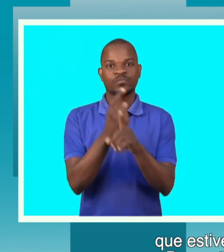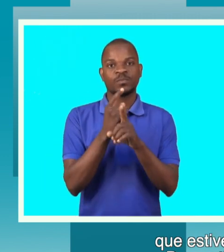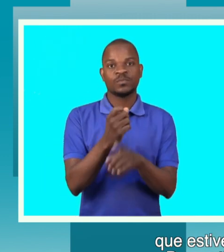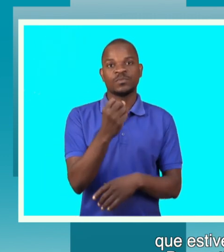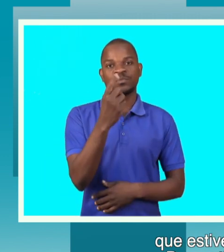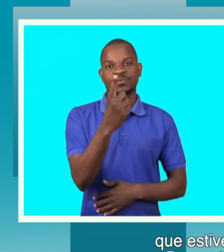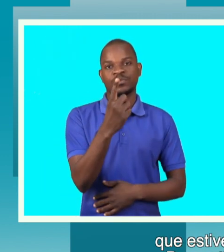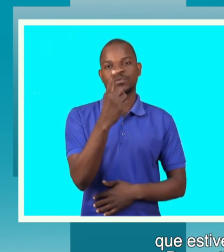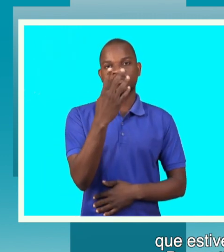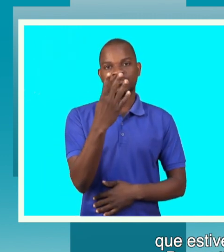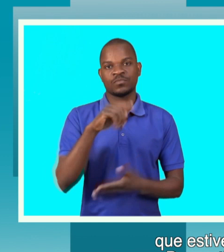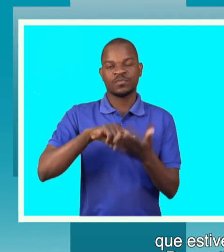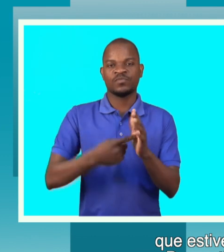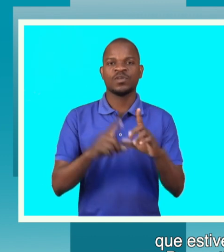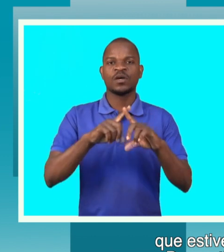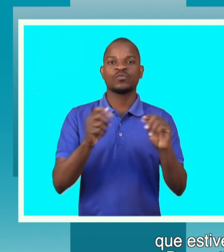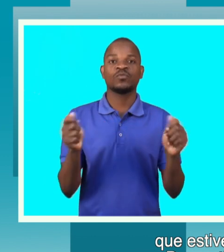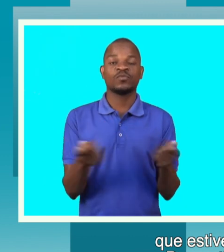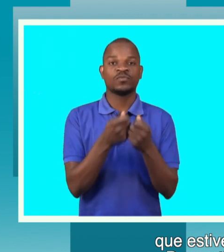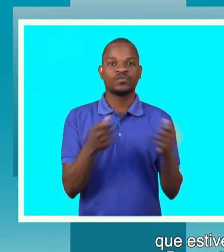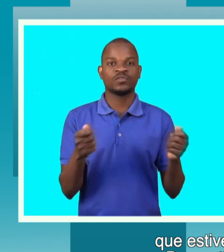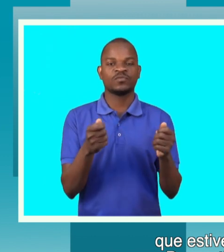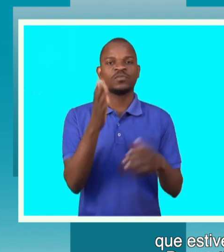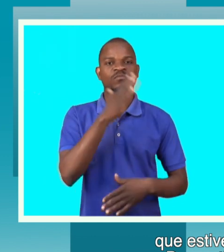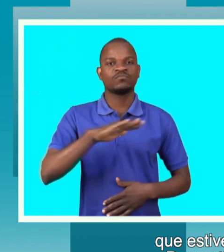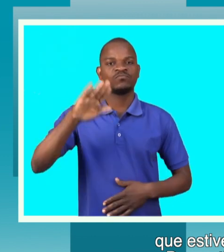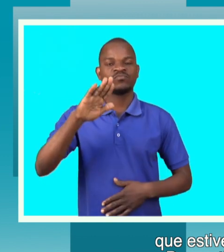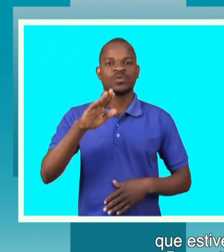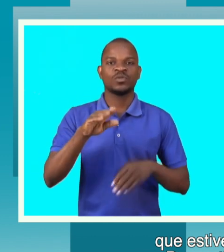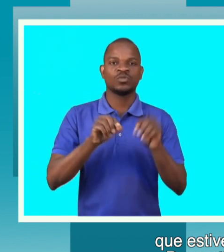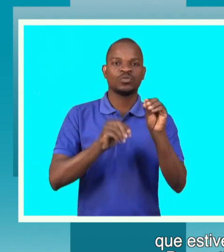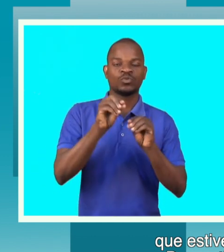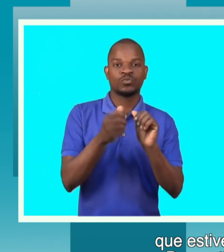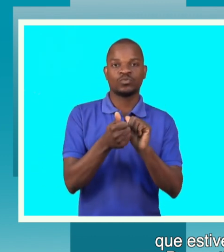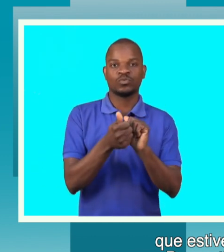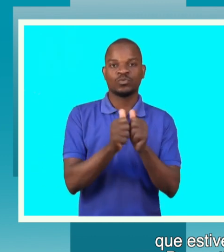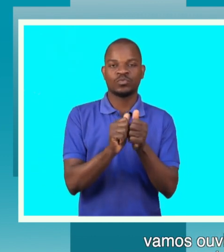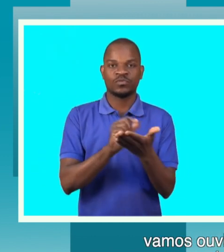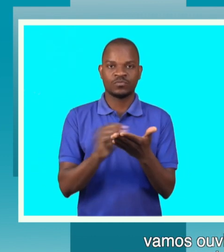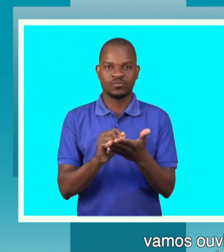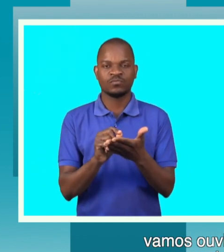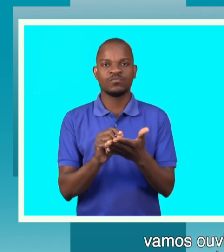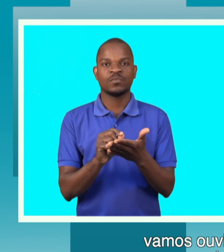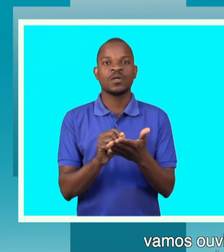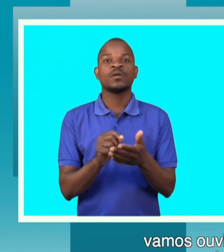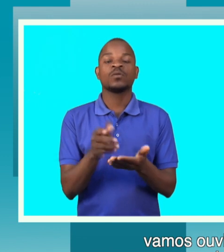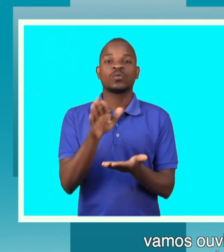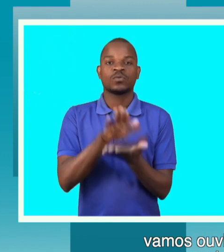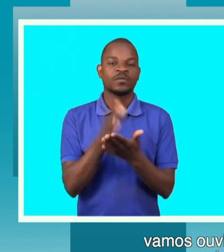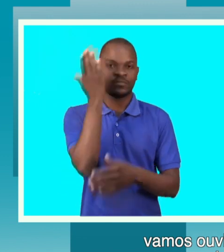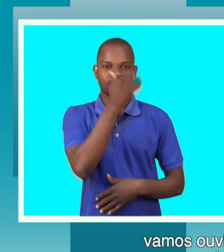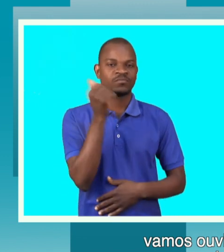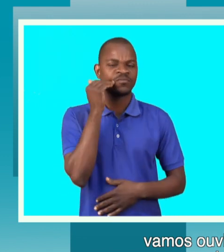14ª edição do Festival Nacional de Jogos Esportivos pela Armanica 2020. E 19% da satisfação